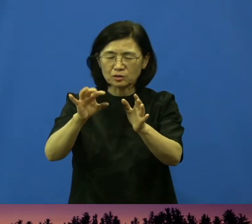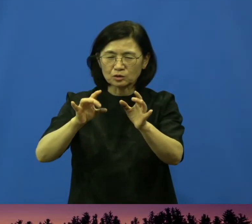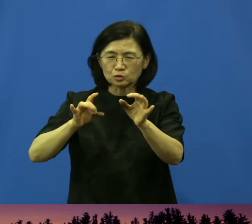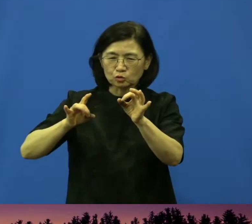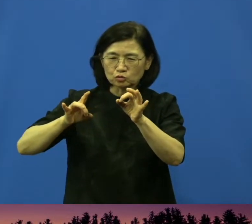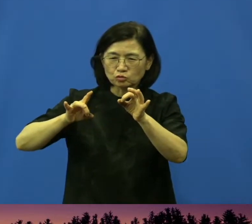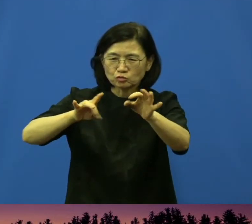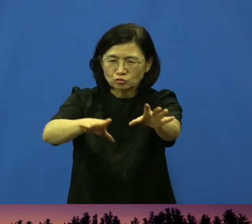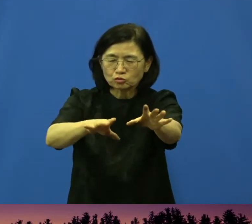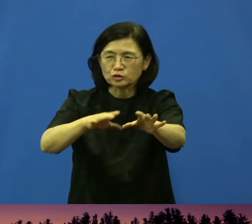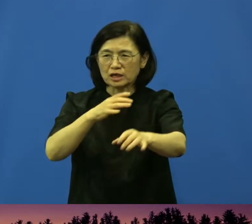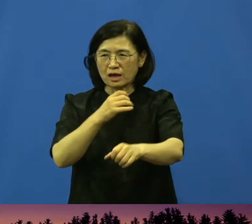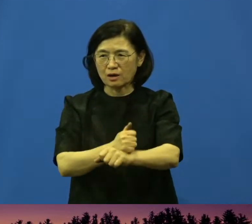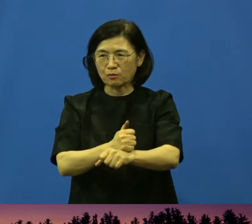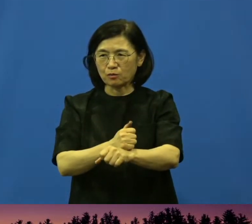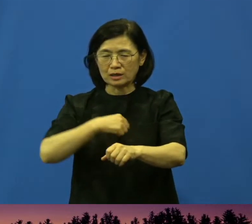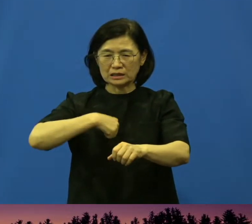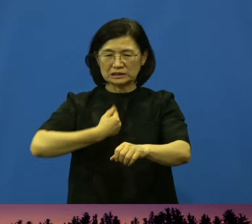전능자가 되고 싶은 거예요.